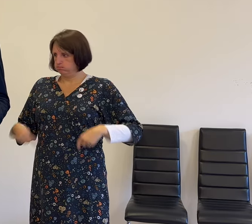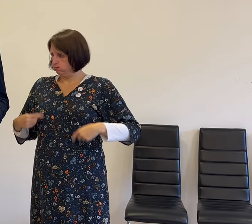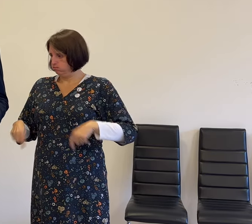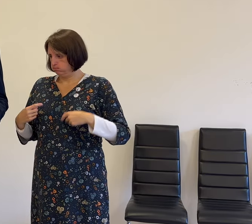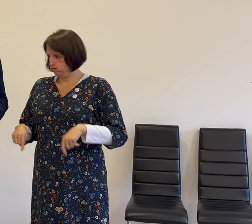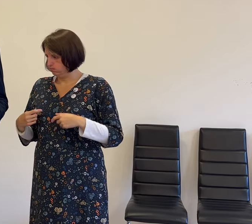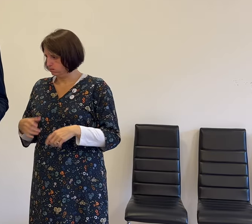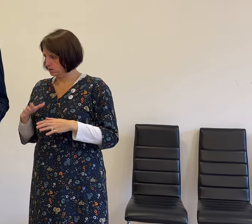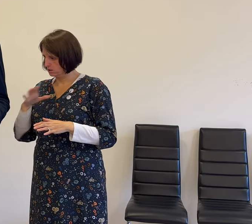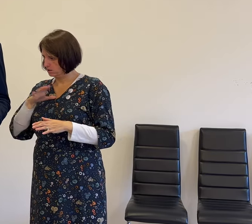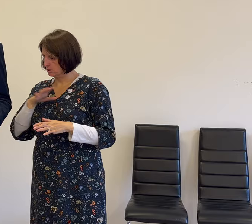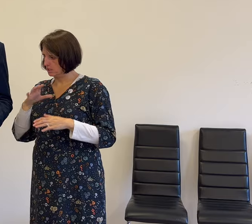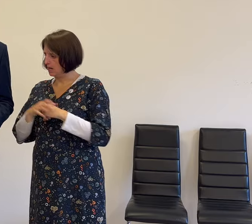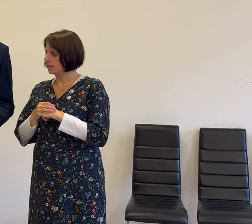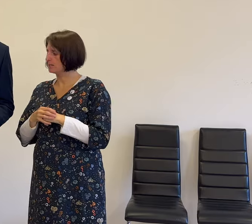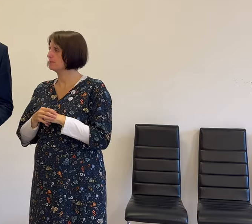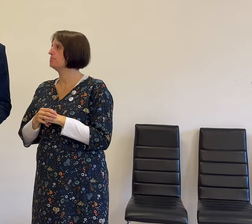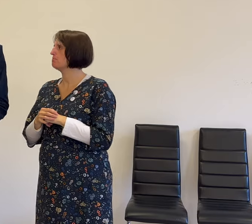báli.